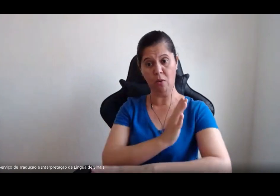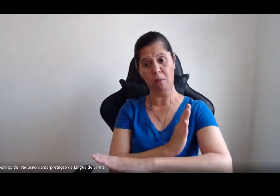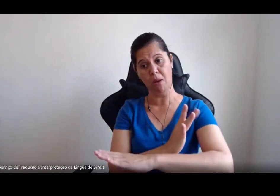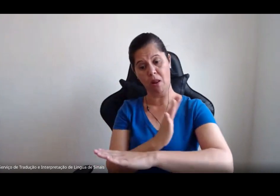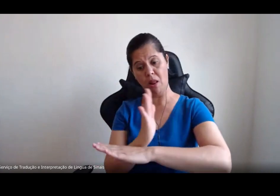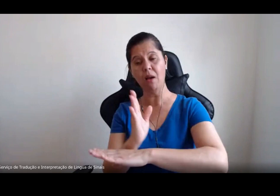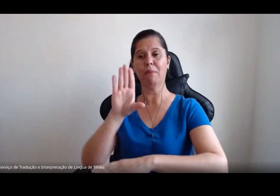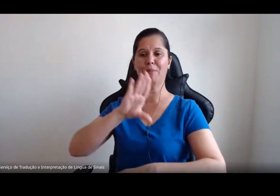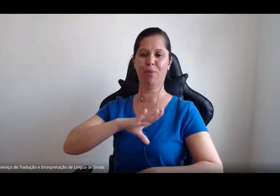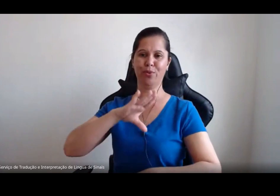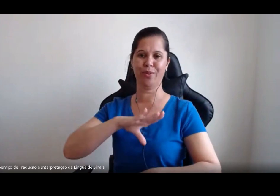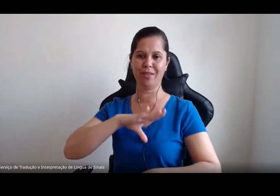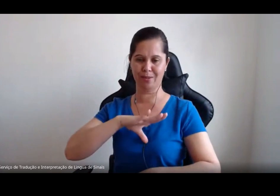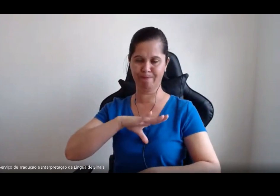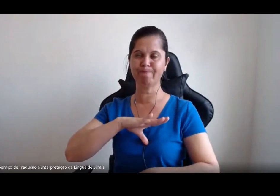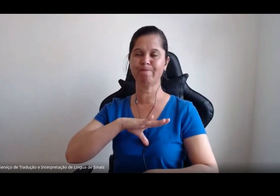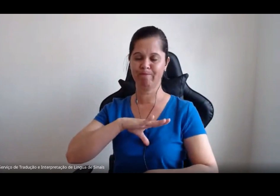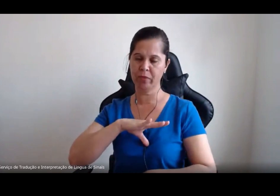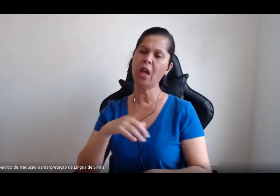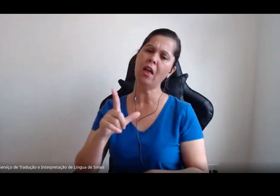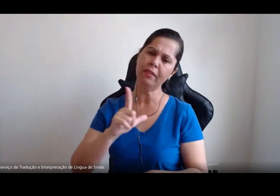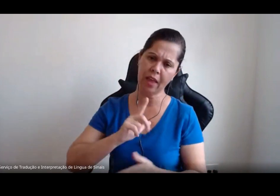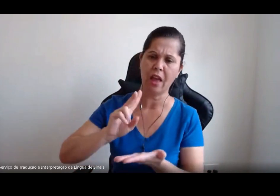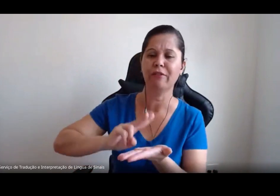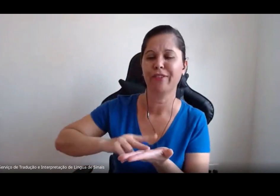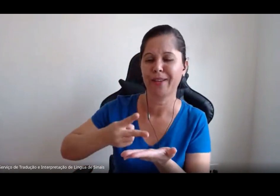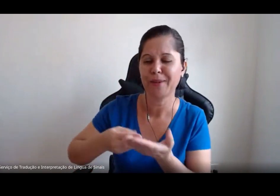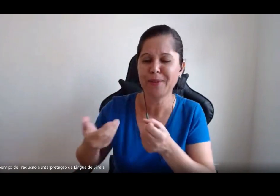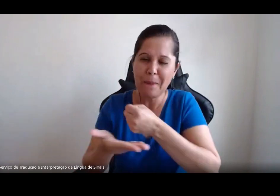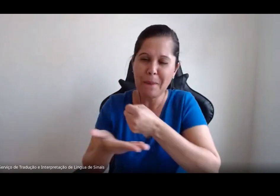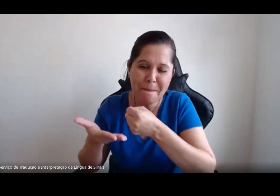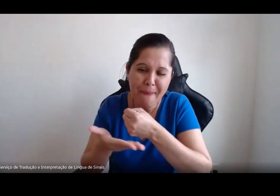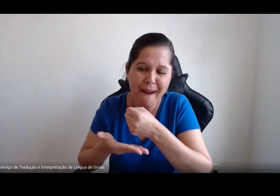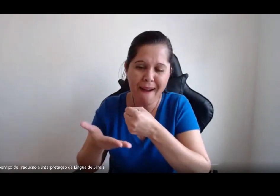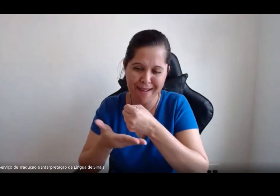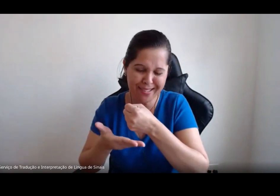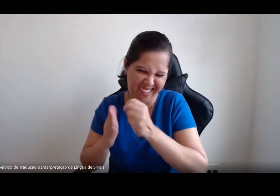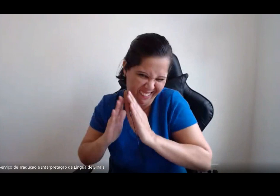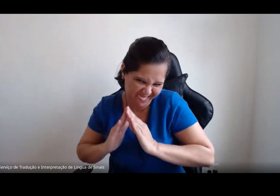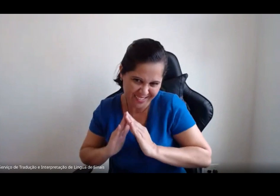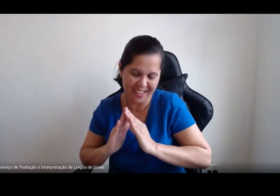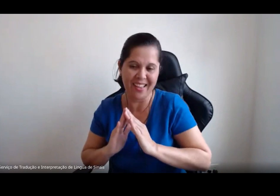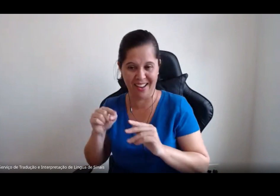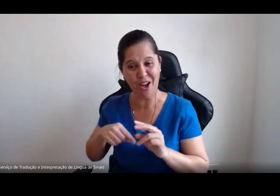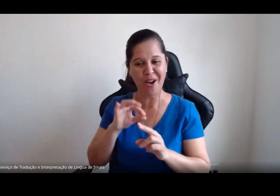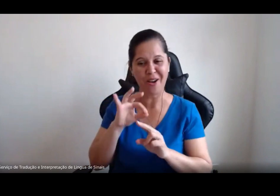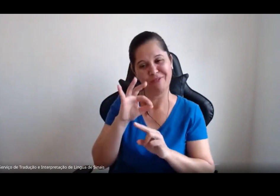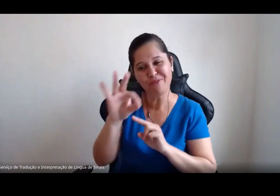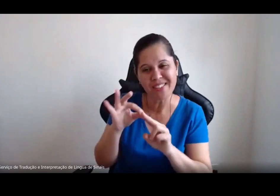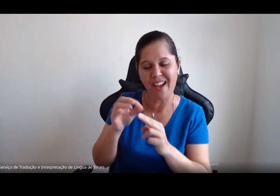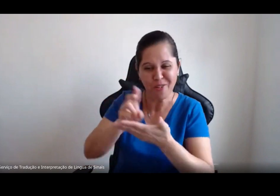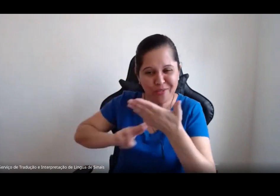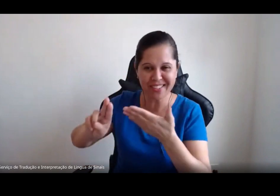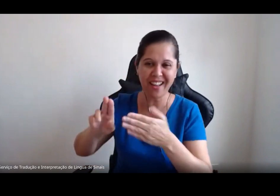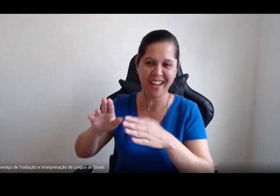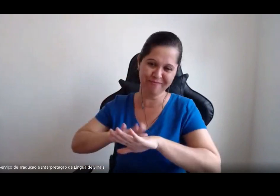publicação da tradução do português, né? É verdade que a gente tinha traduções caseiras desses textos, e muitas vezes nós na universidade